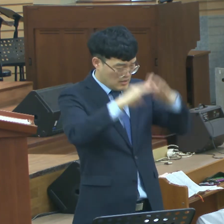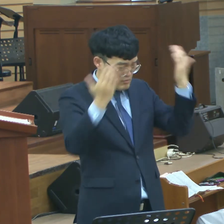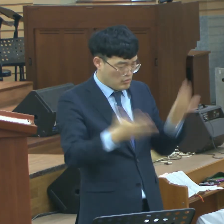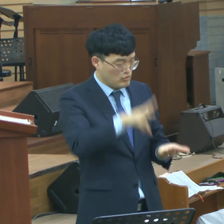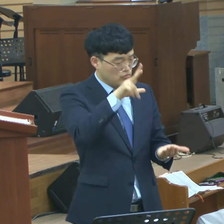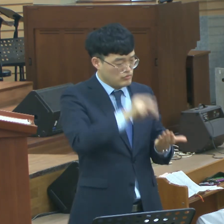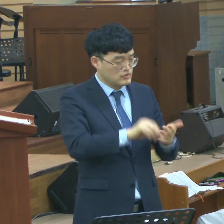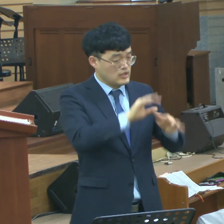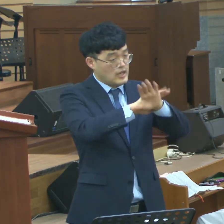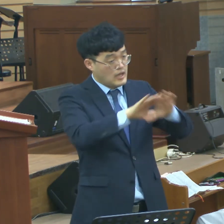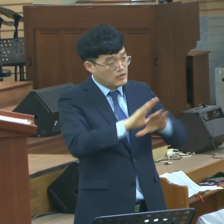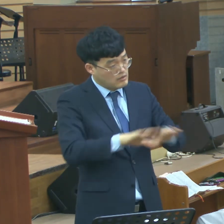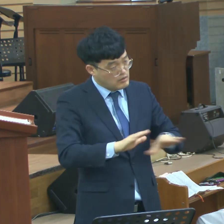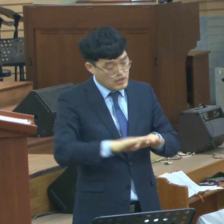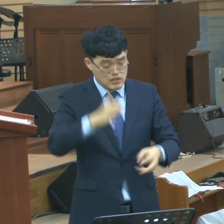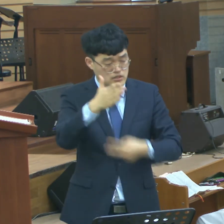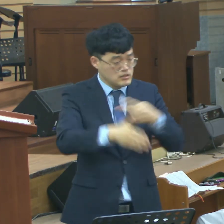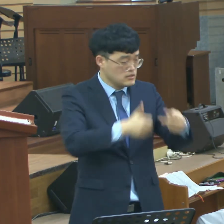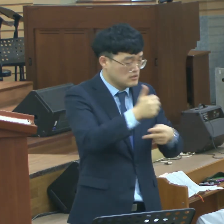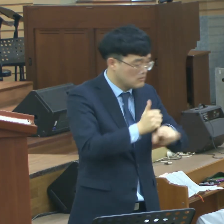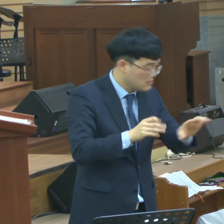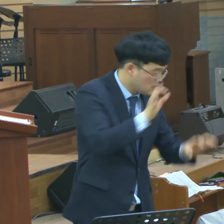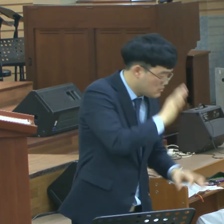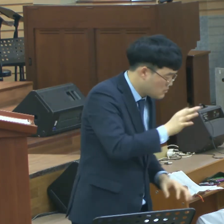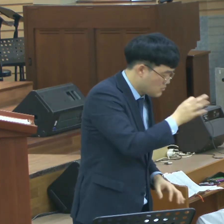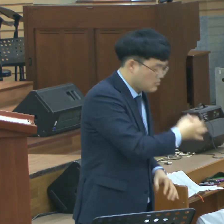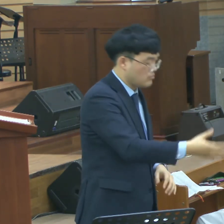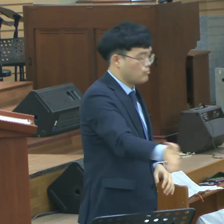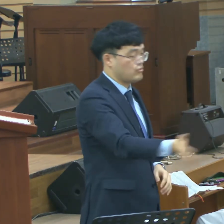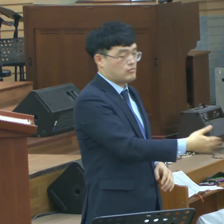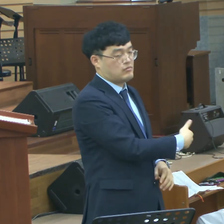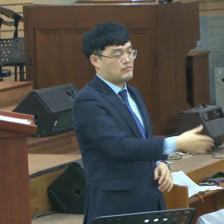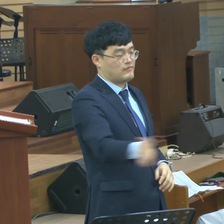해결할 수 있는 신이 없어요. 그분밖에 없어요.